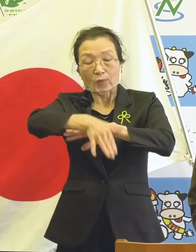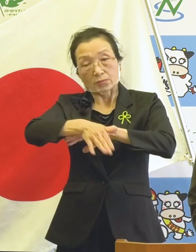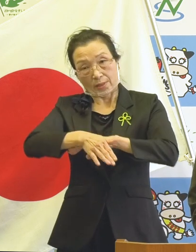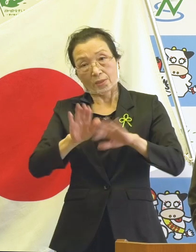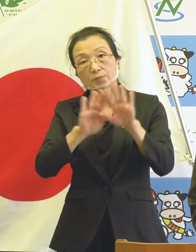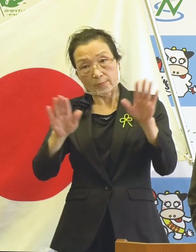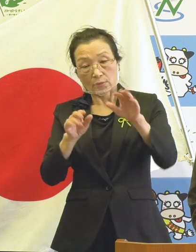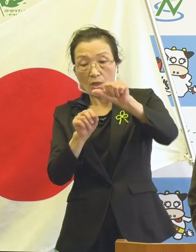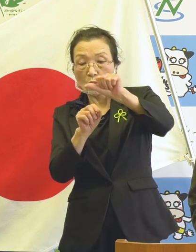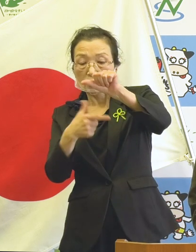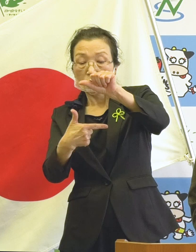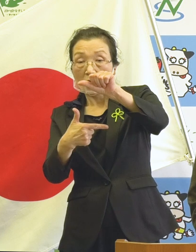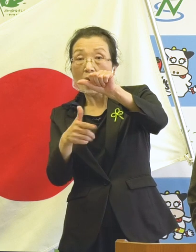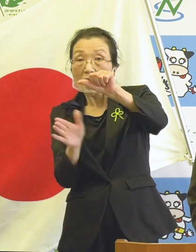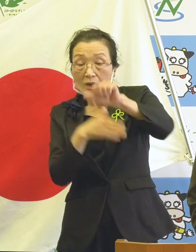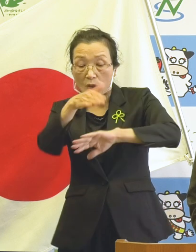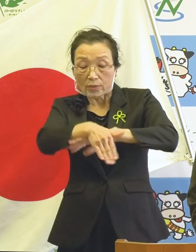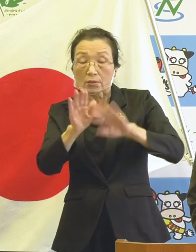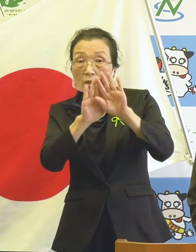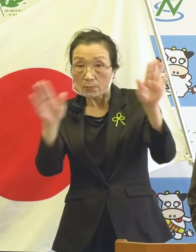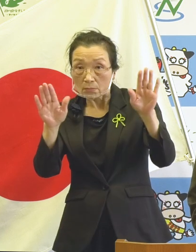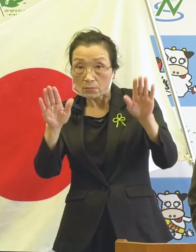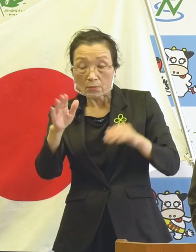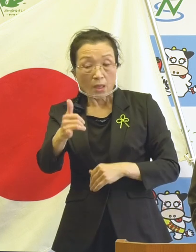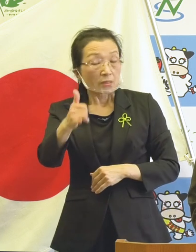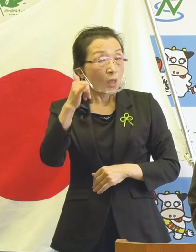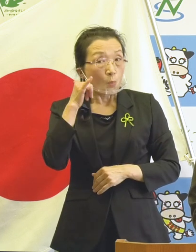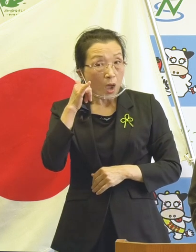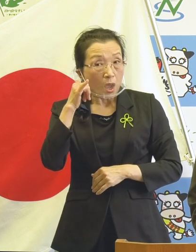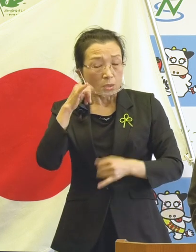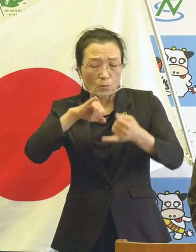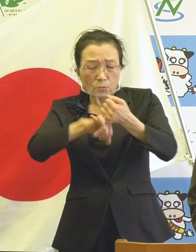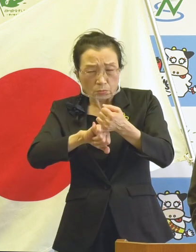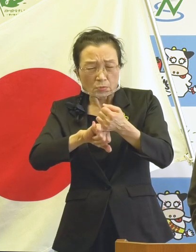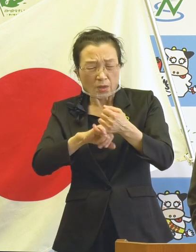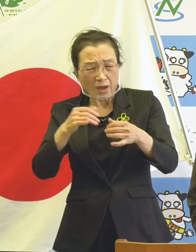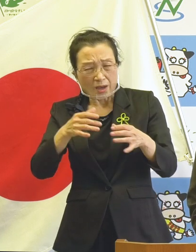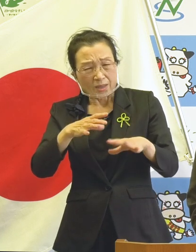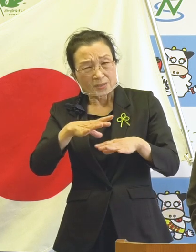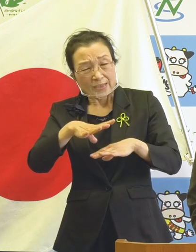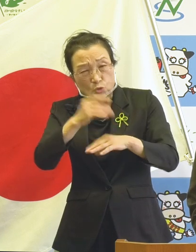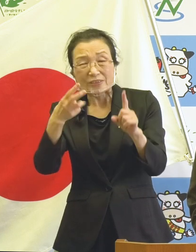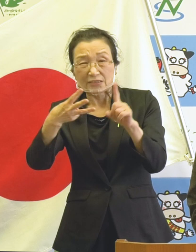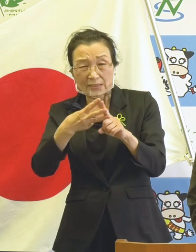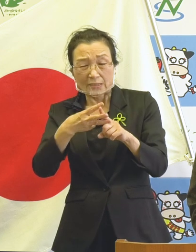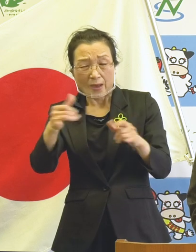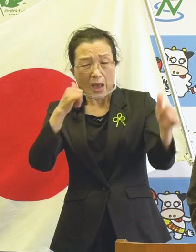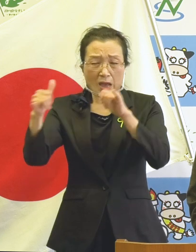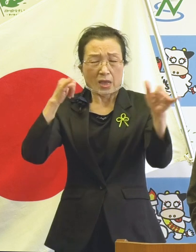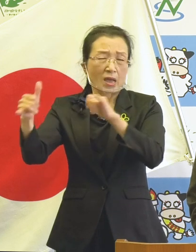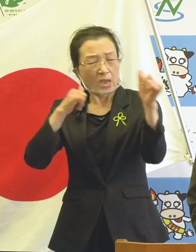日から開始をします。なおお電話での予約は初日は大変な混雑が予想されますので